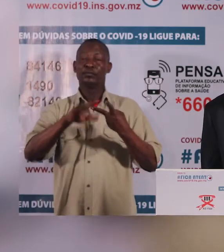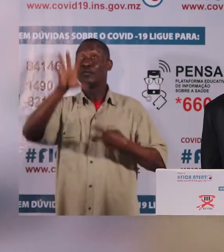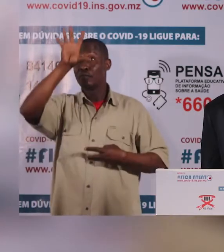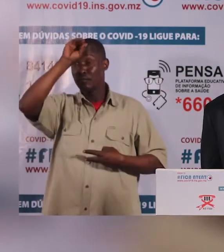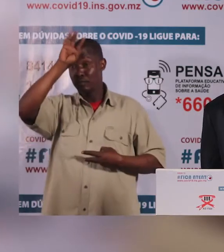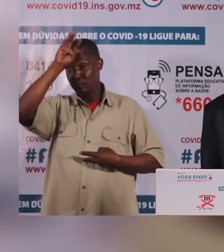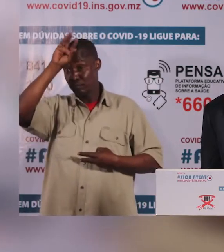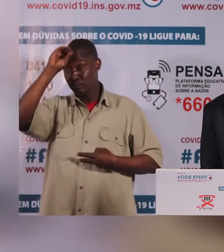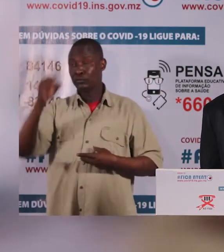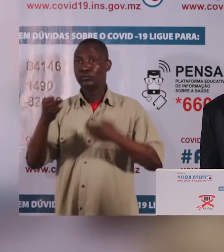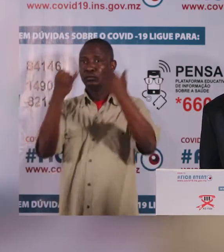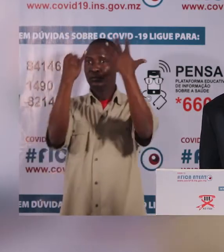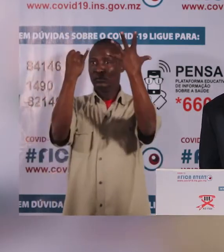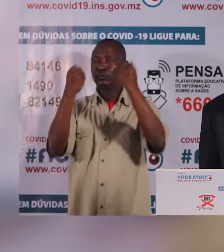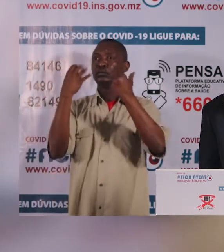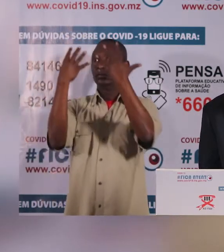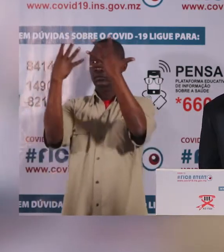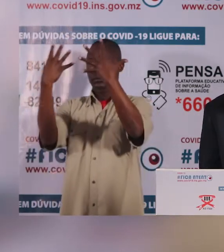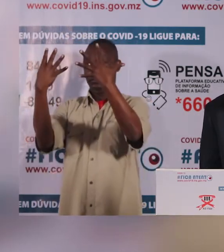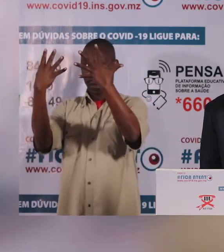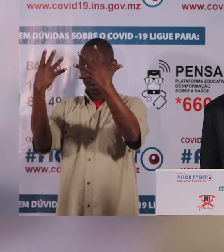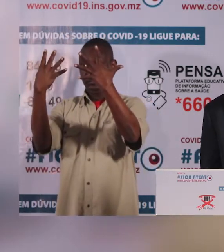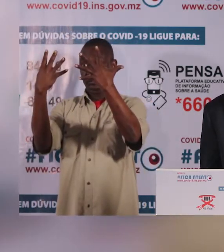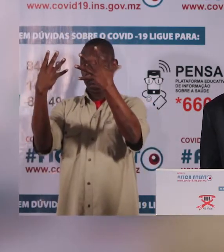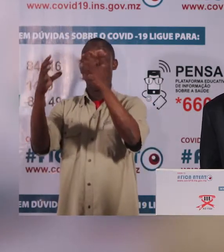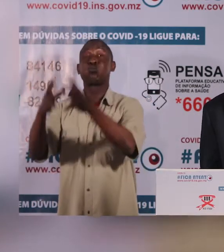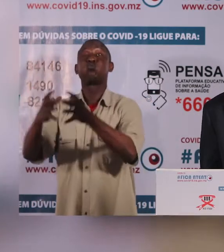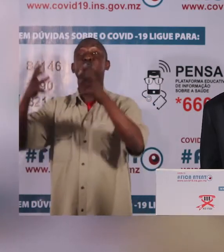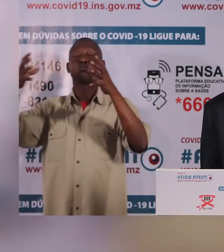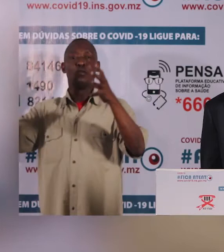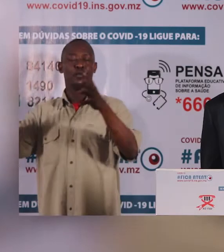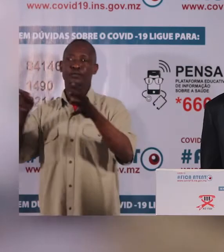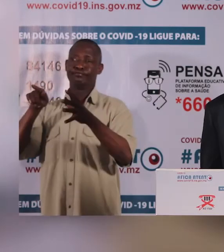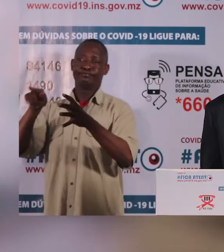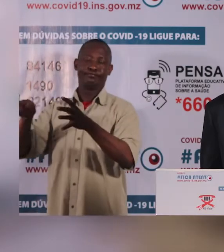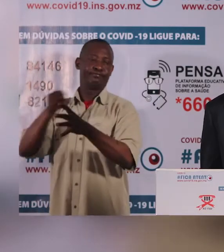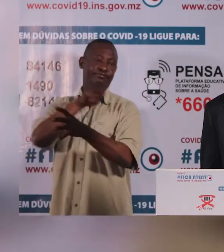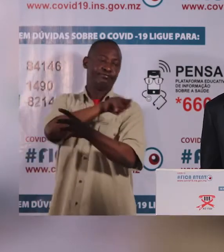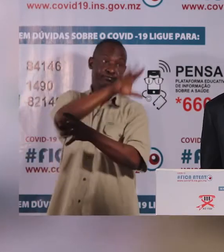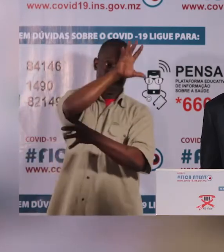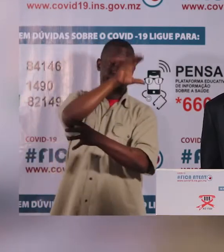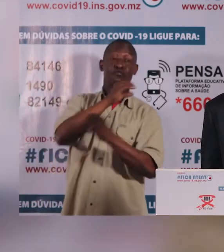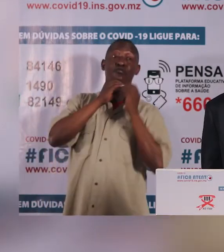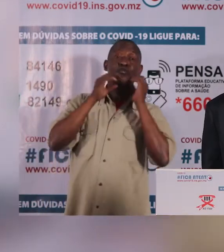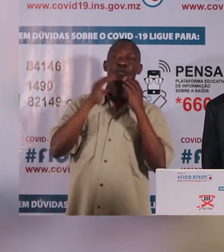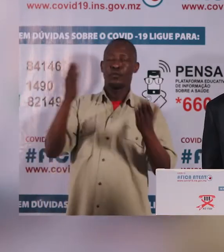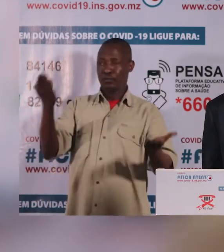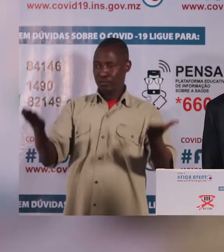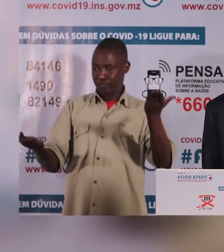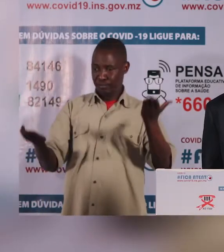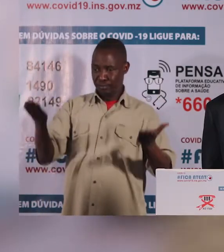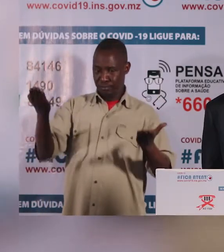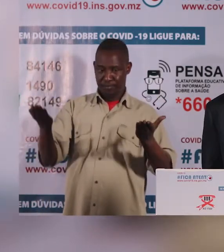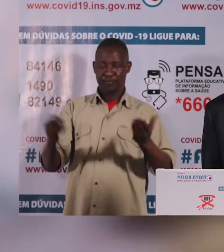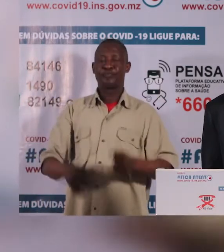milhão de habitantes quando comparado com Moçambique. O próximo, por favor. Aqui apresentamos a mesma análise por